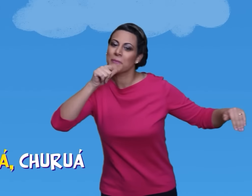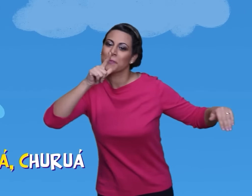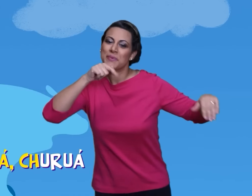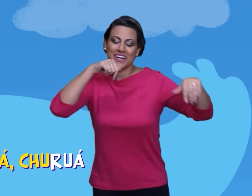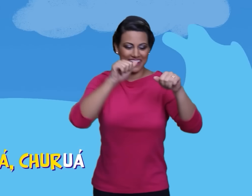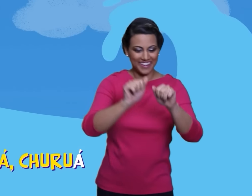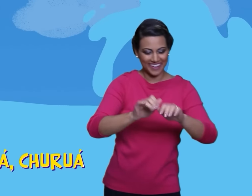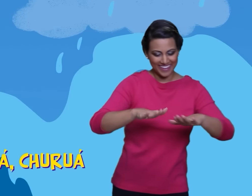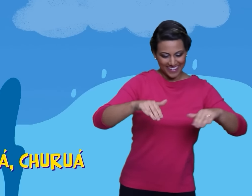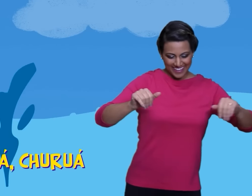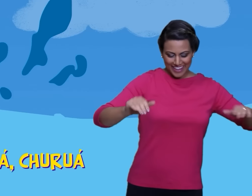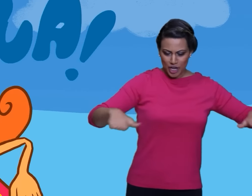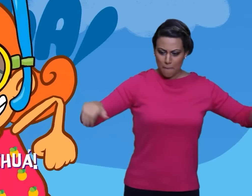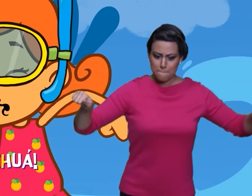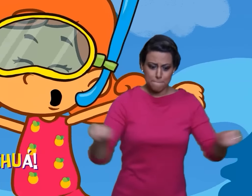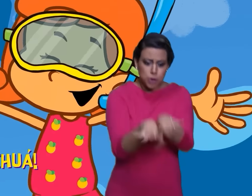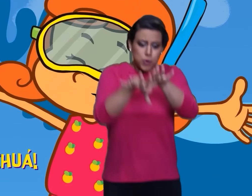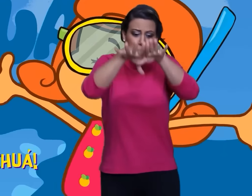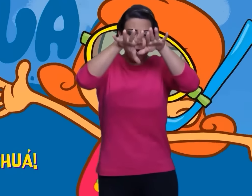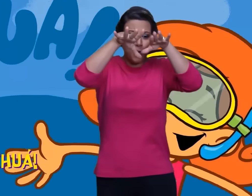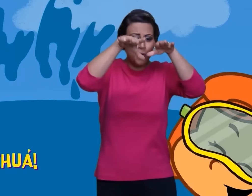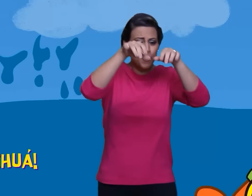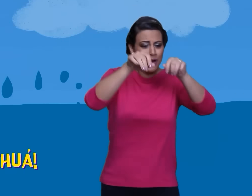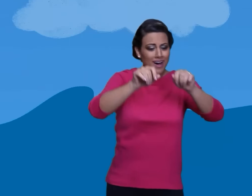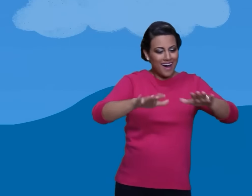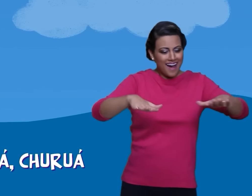churuá, churuá, chuá,